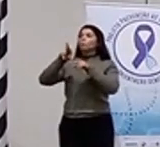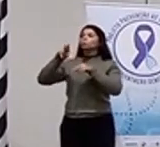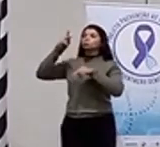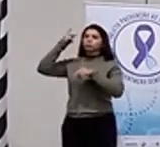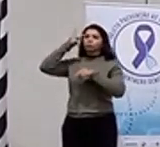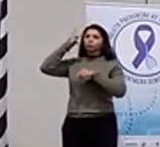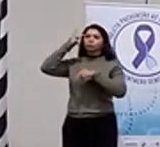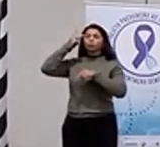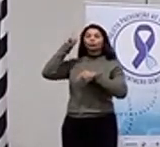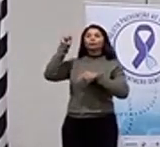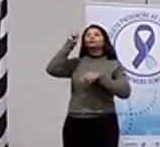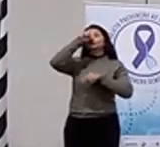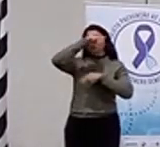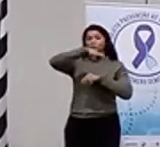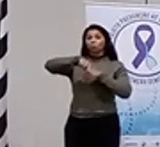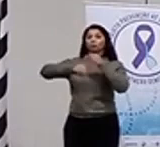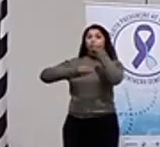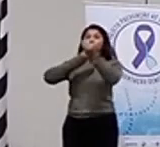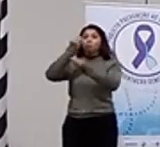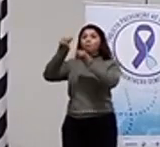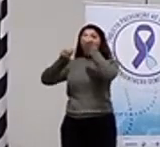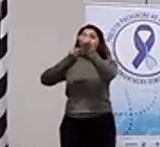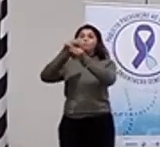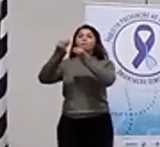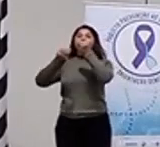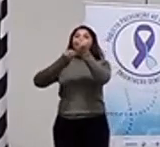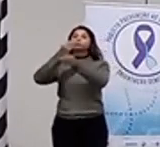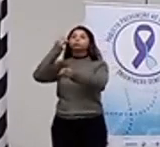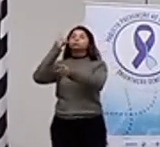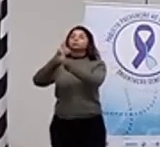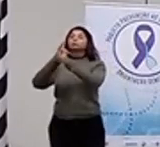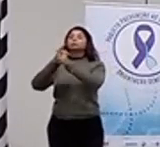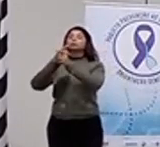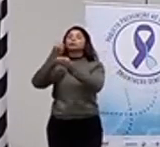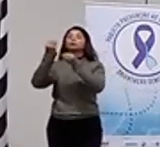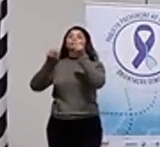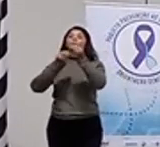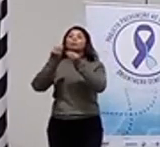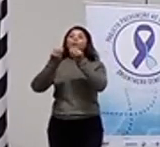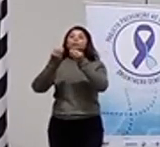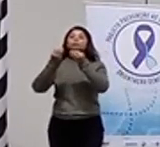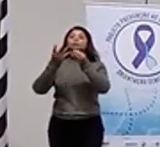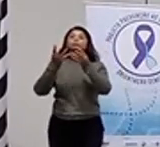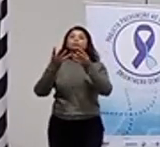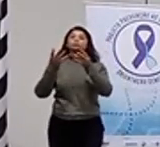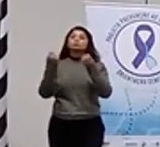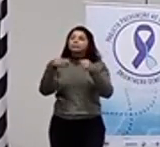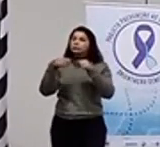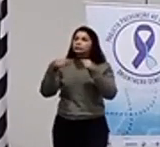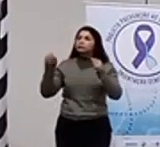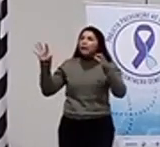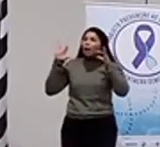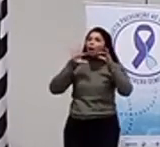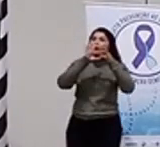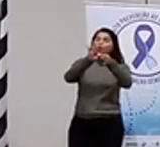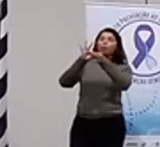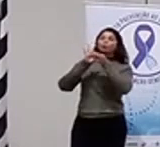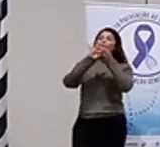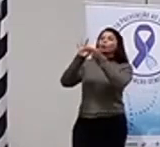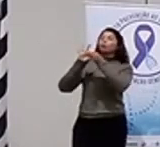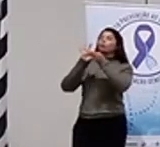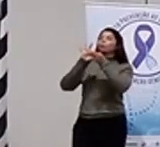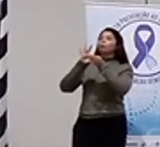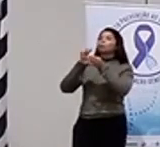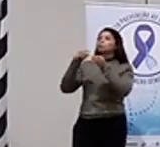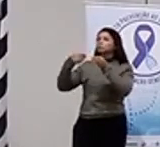dessas doenças raras. Qual é a saída que eles fazem nesse caso? Eles acabam precisando que a União entre para poder fazer